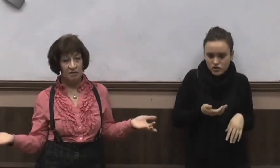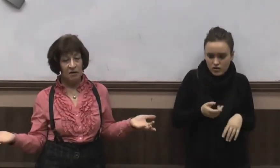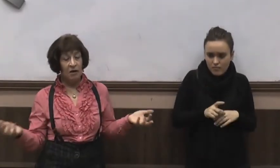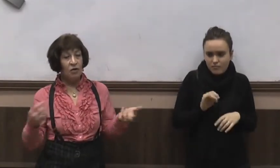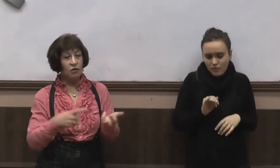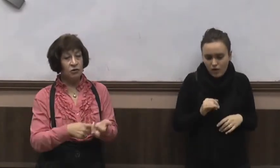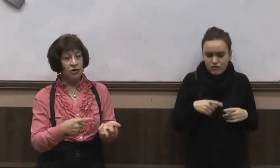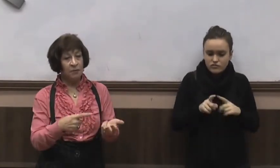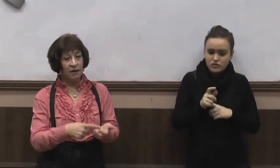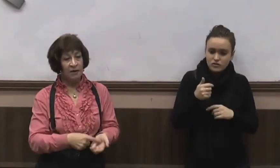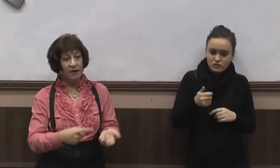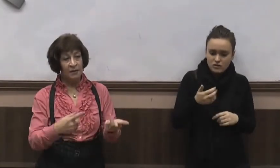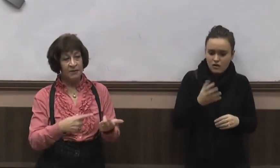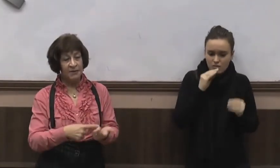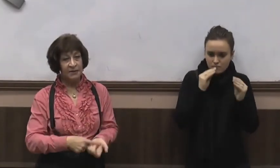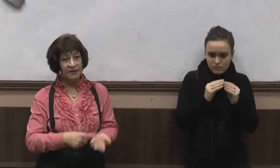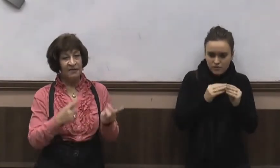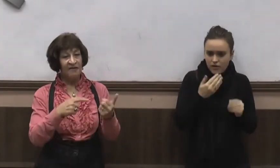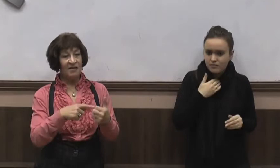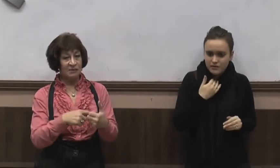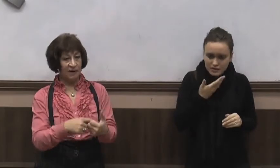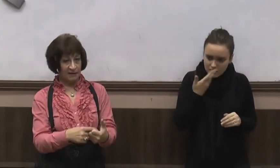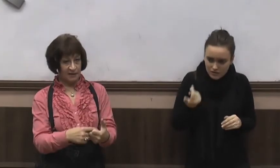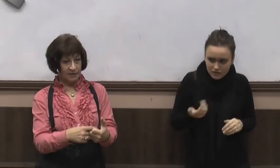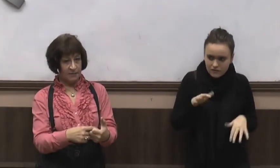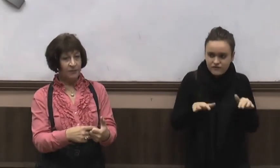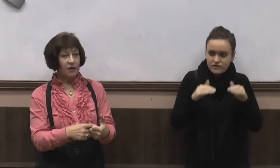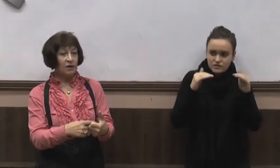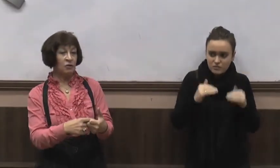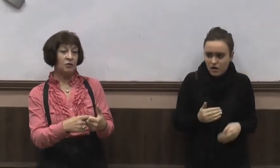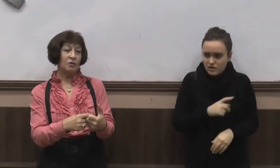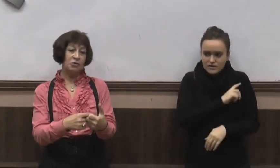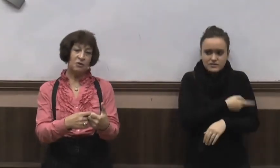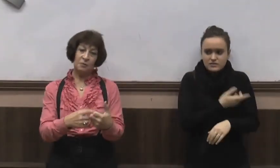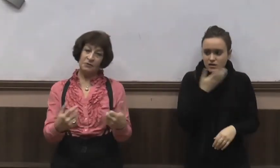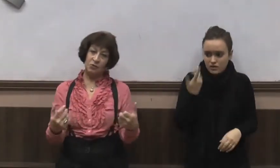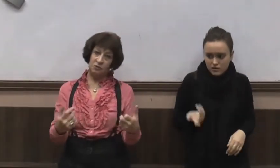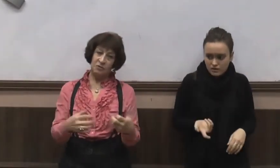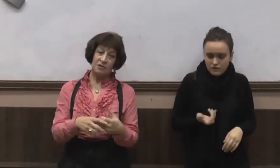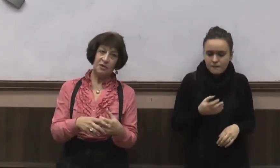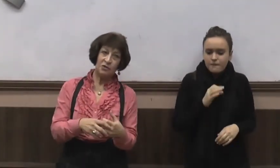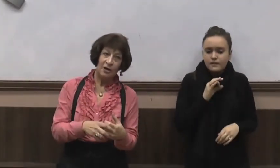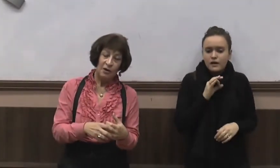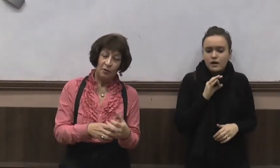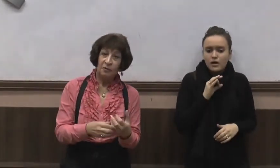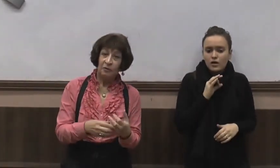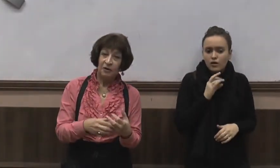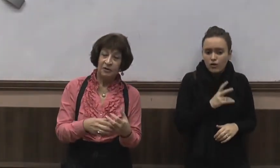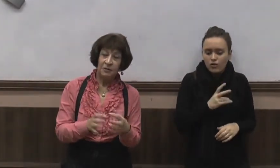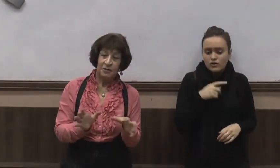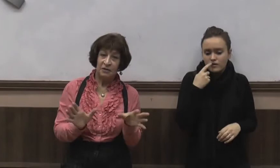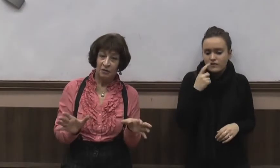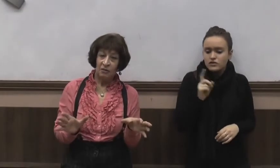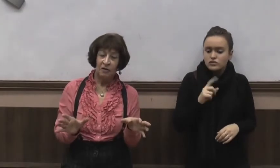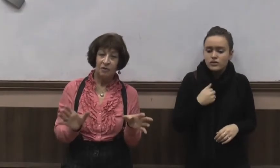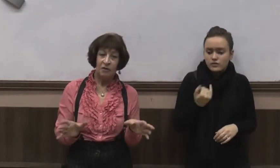выходит. Худющий, бледный, аппетита нет, вес падает. Ну, он такой человек просвещенный достаточно. Он говорит,